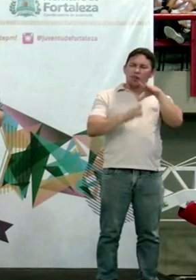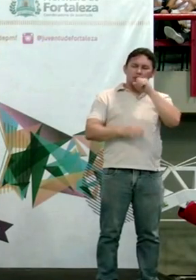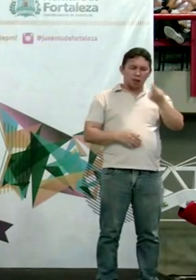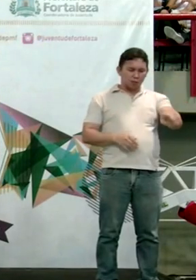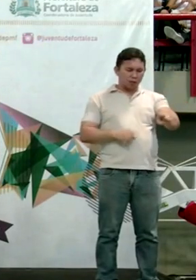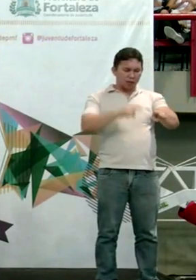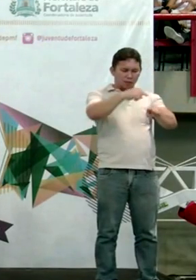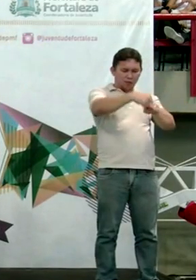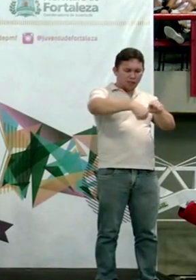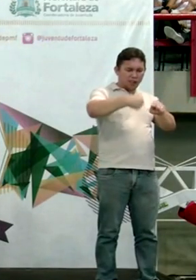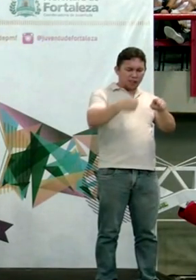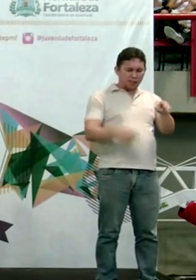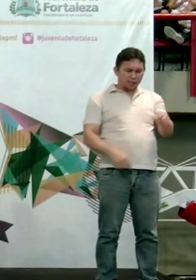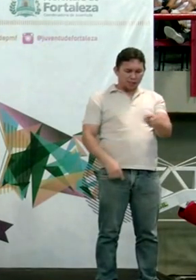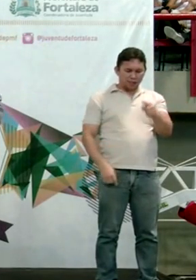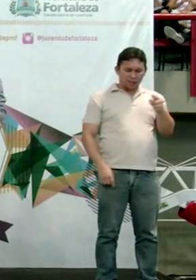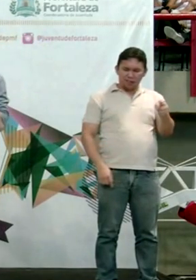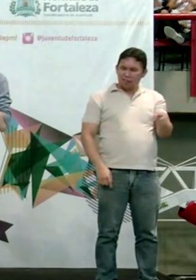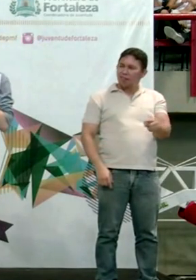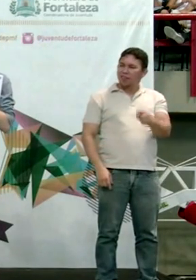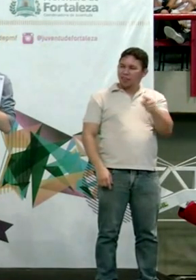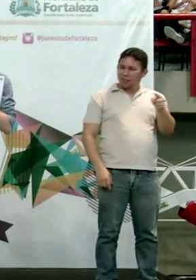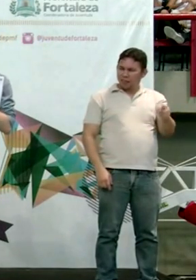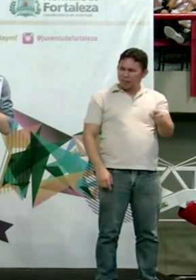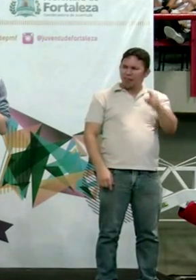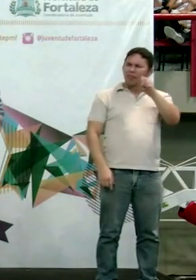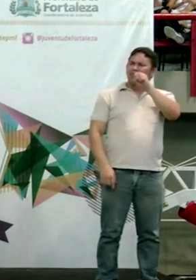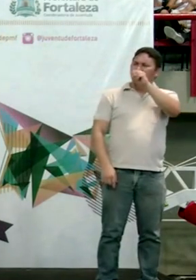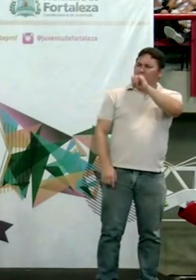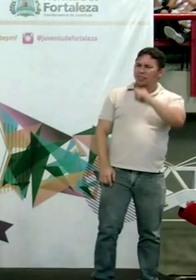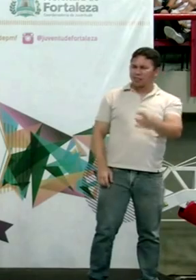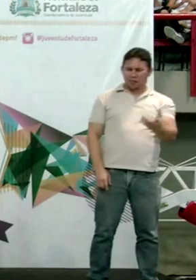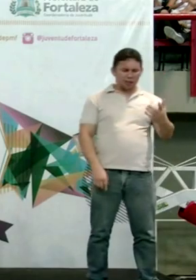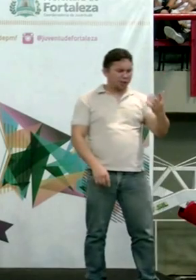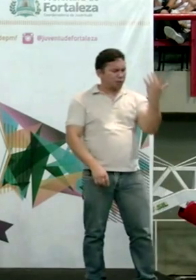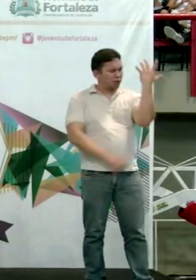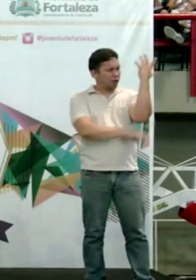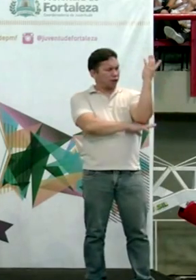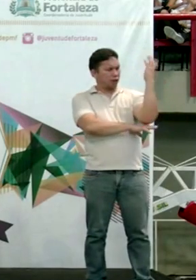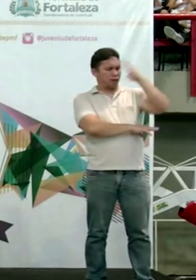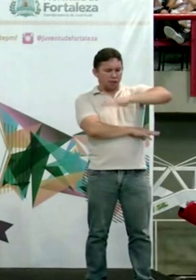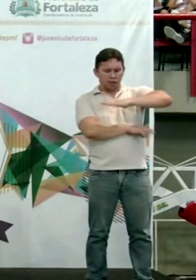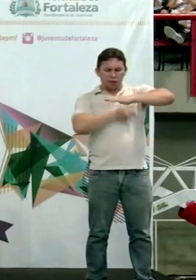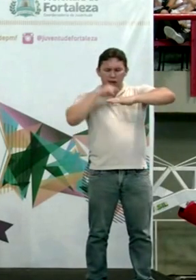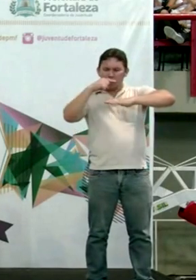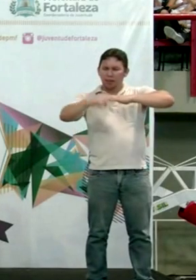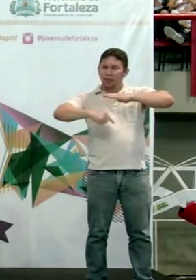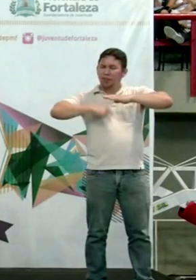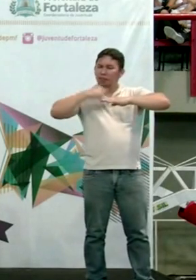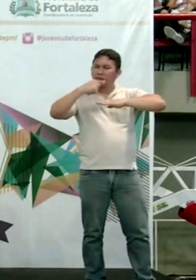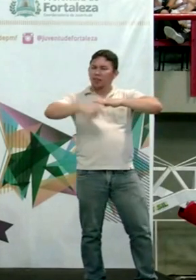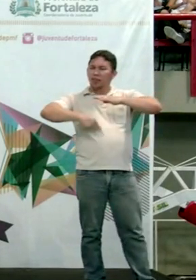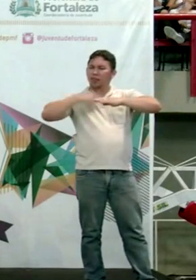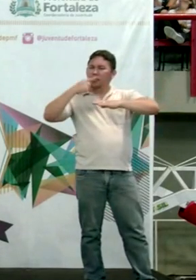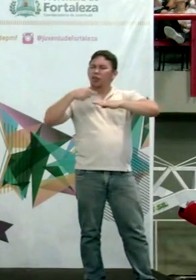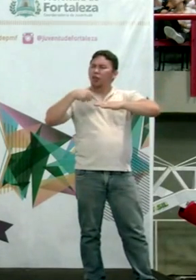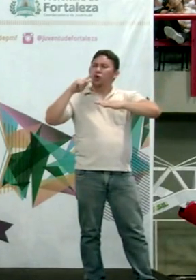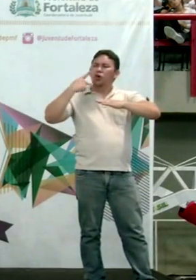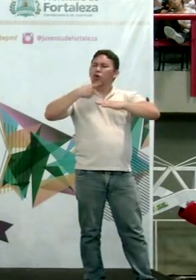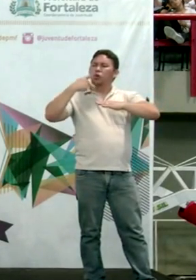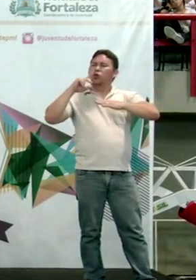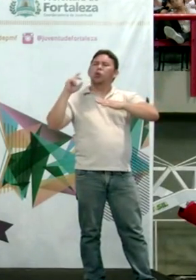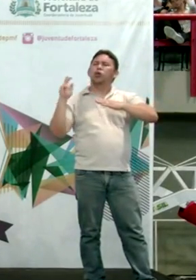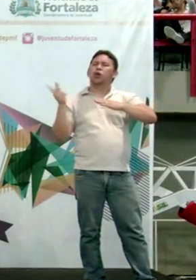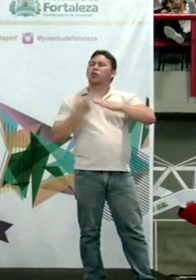Para assar principal. E se eu botasse uma planta que fica deitada, mas ficasse girando, o que é que ia acontecer